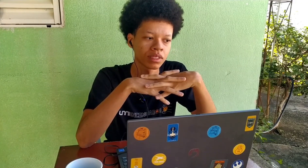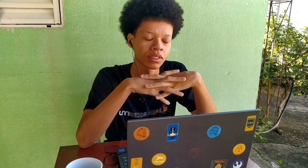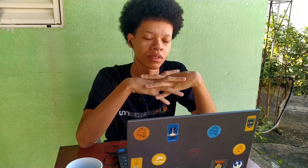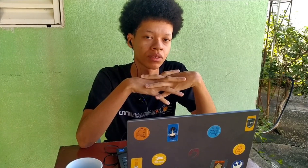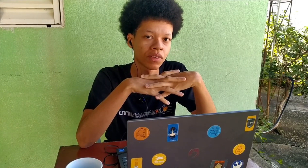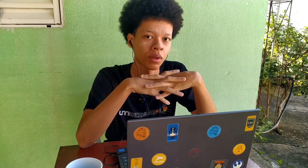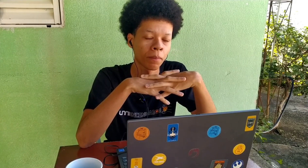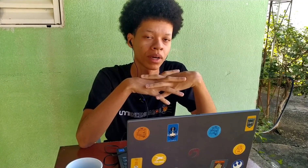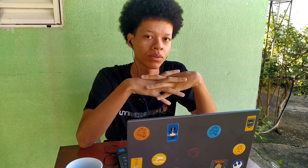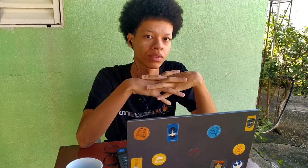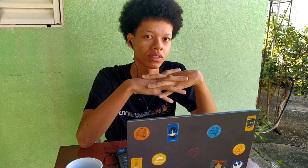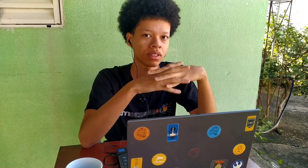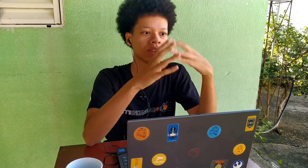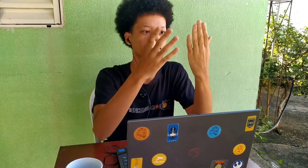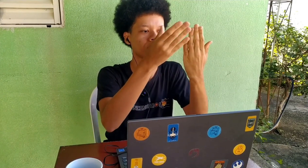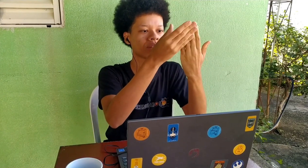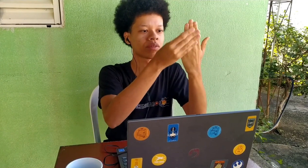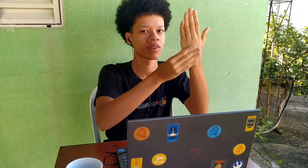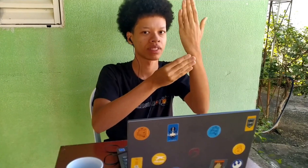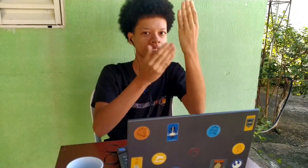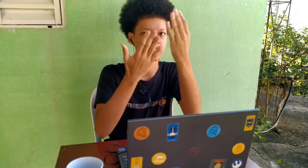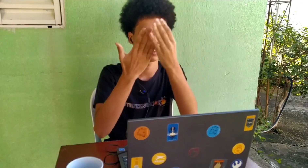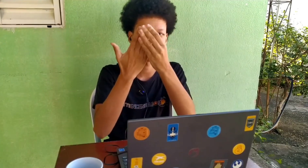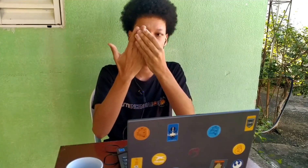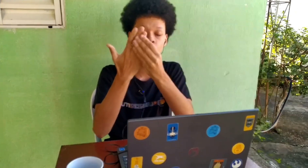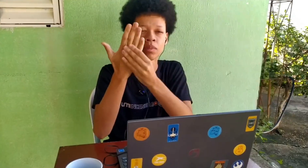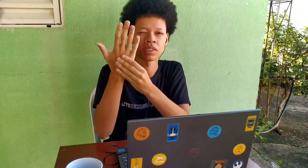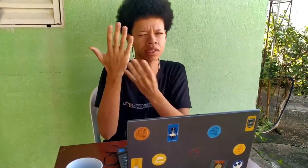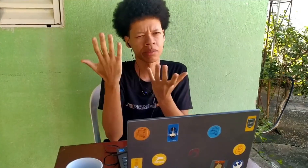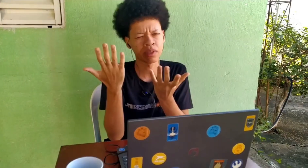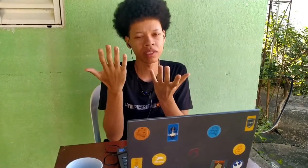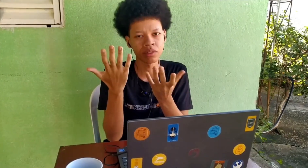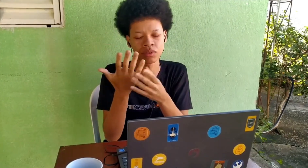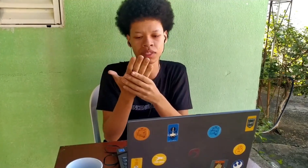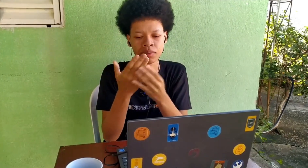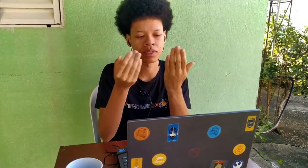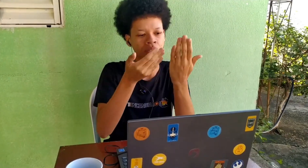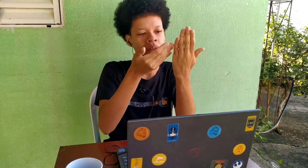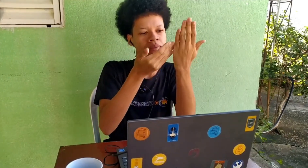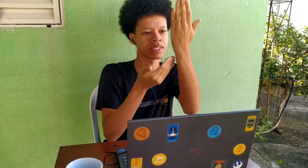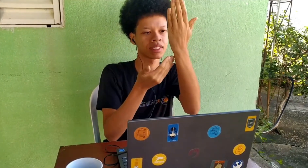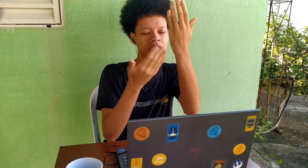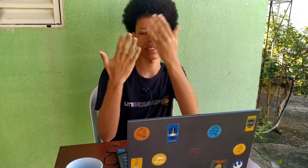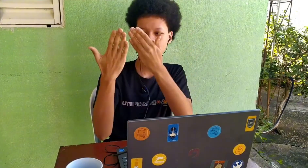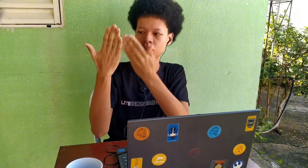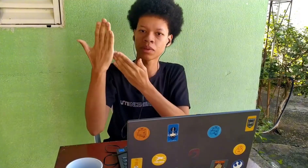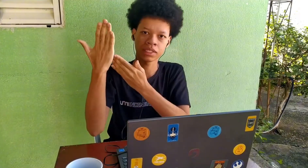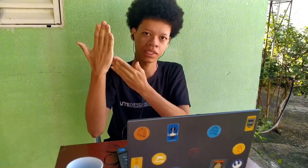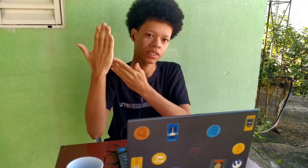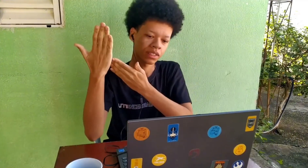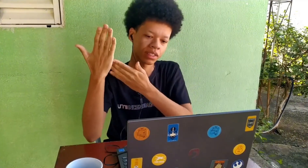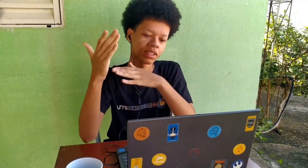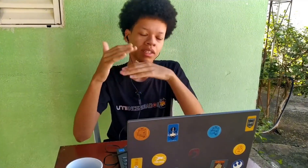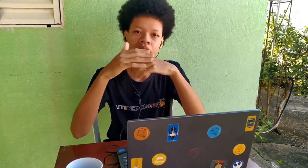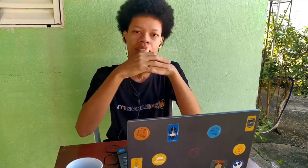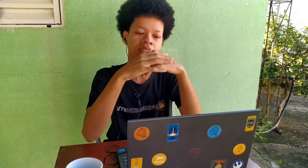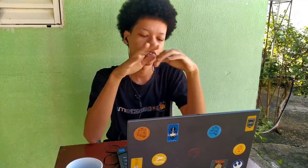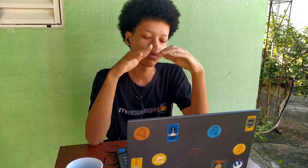Alguns, quando falam mãos, falam, faz assim, ou pode ser a favor também, faz assim ou assim. E aí foi